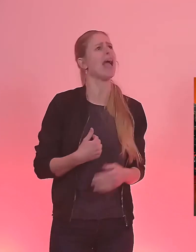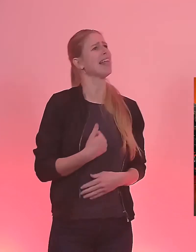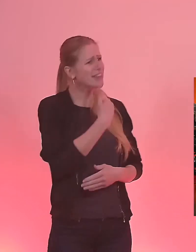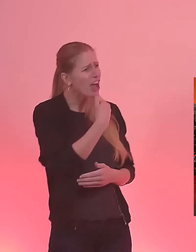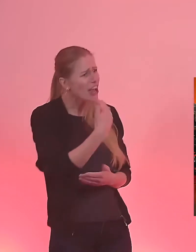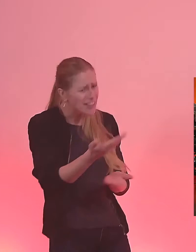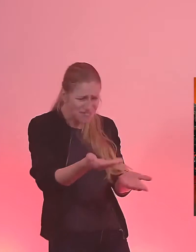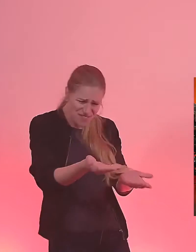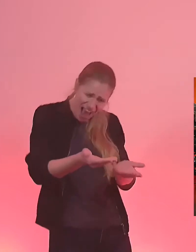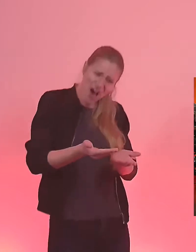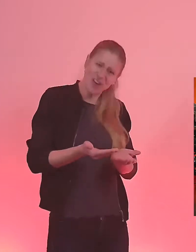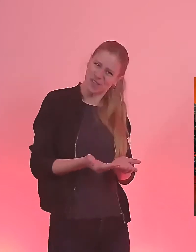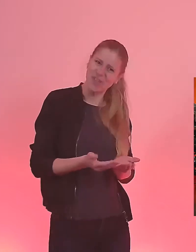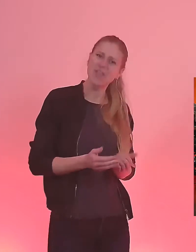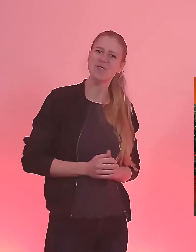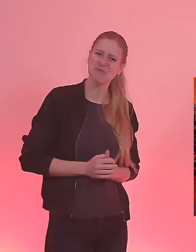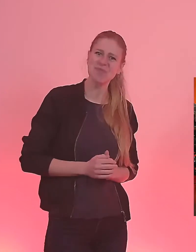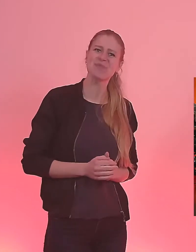wel.